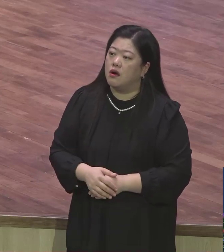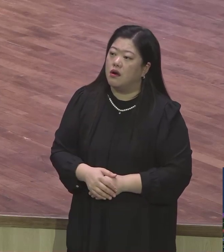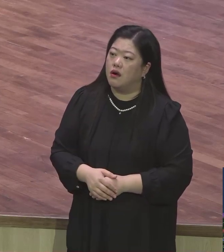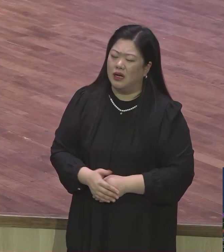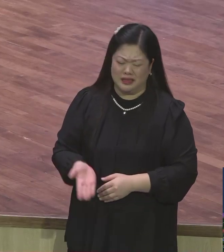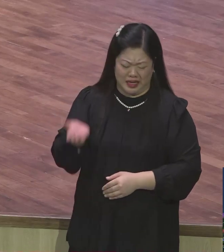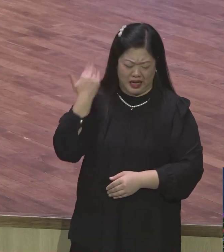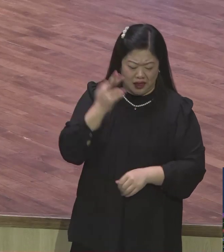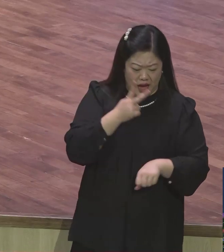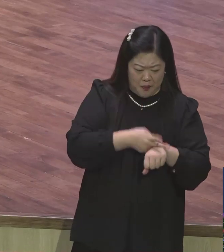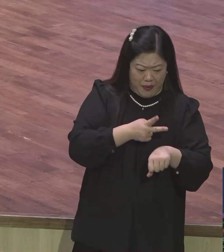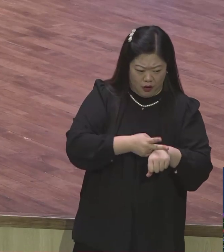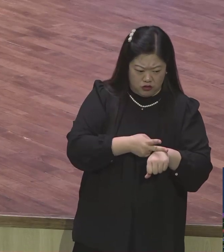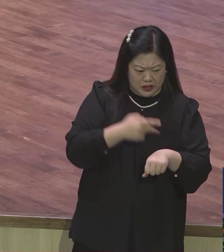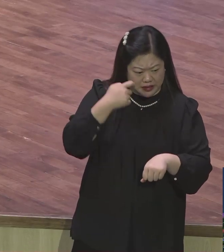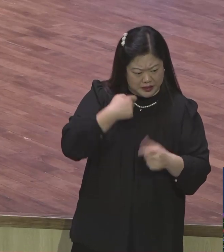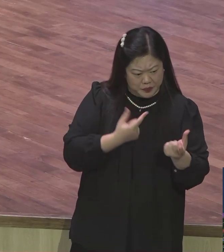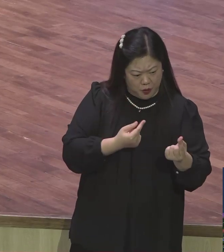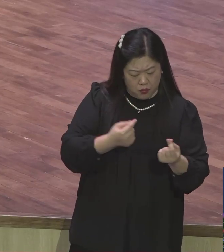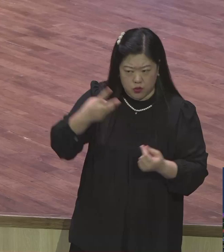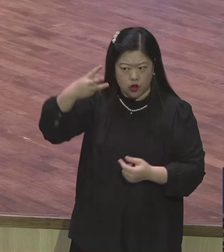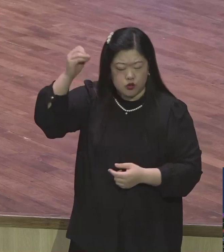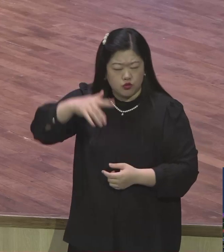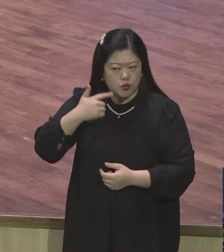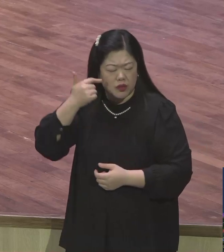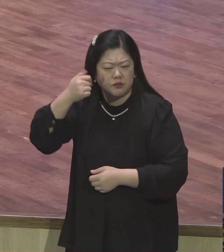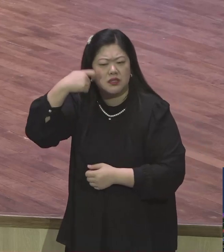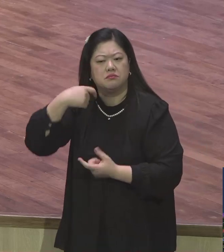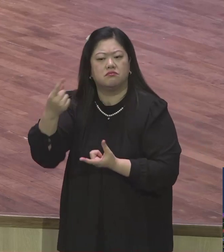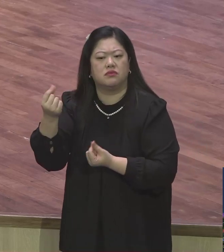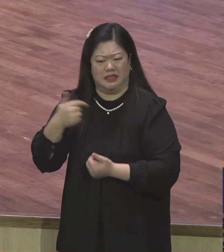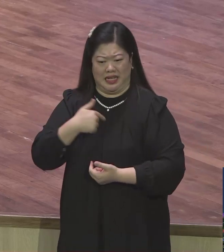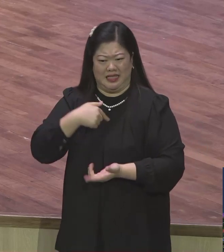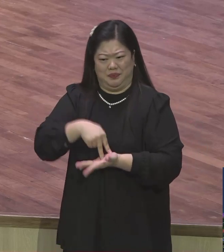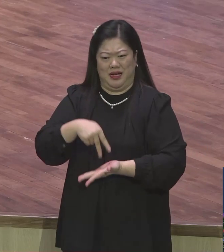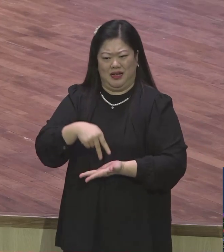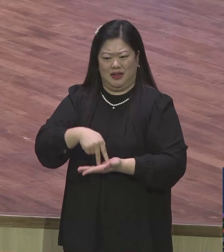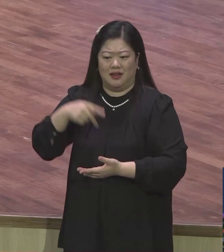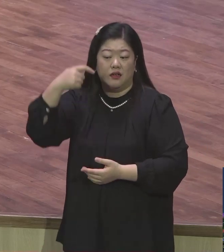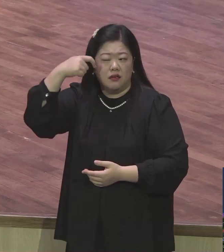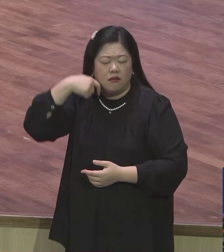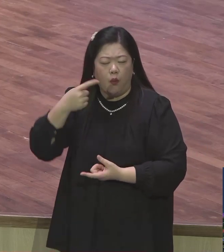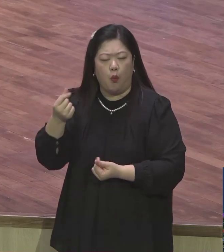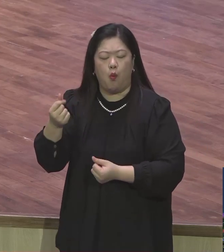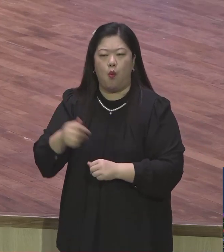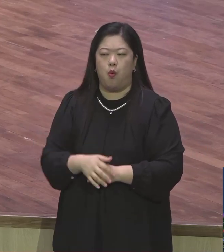없는 메시지고요. 누가 3단째, 프리메이슨, 뉴 에이지,